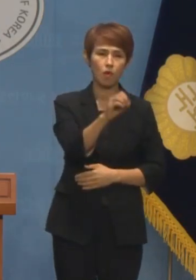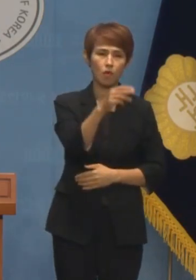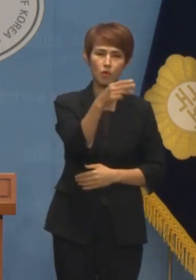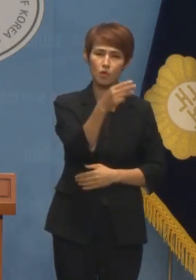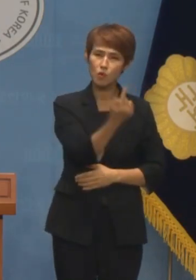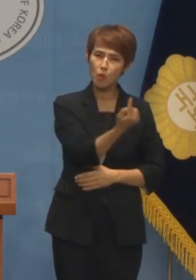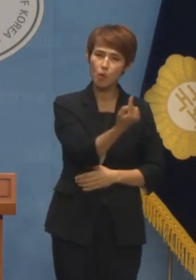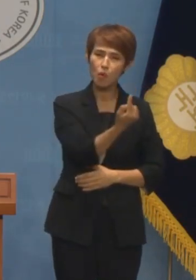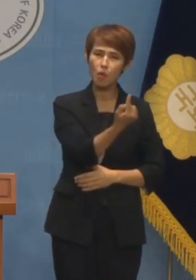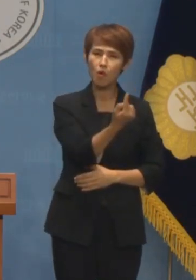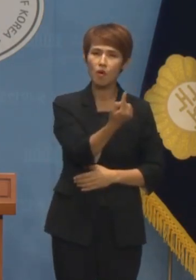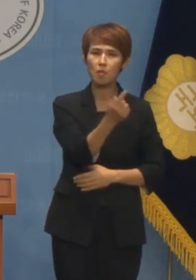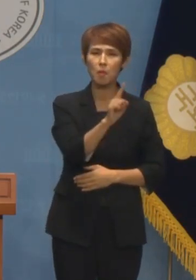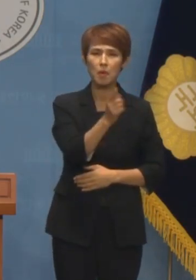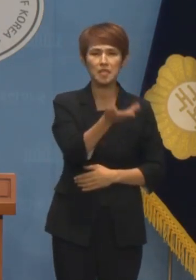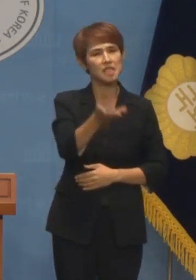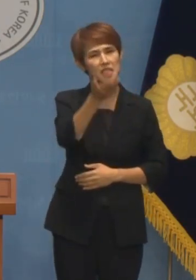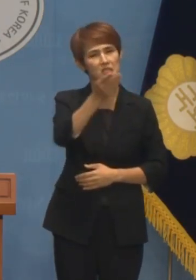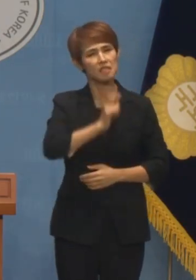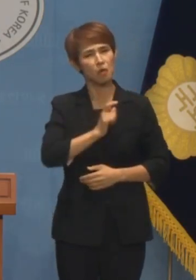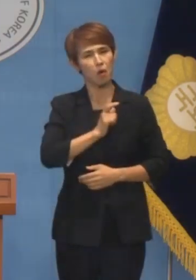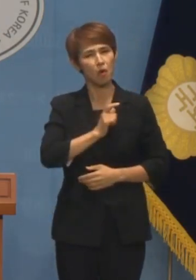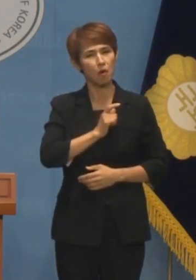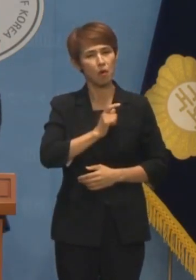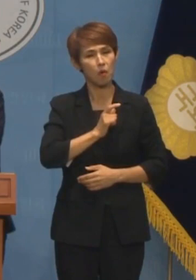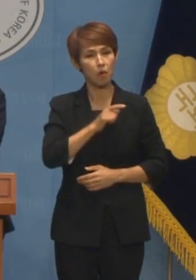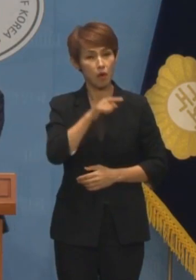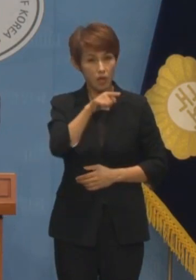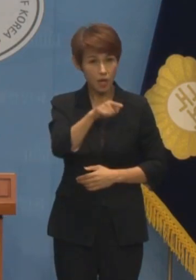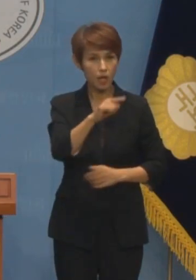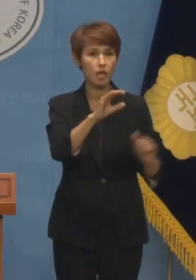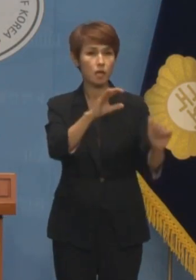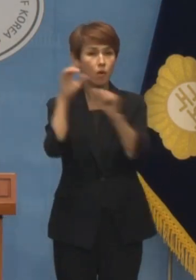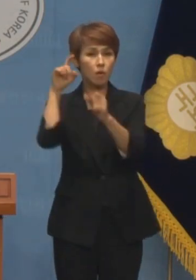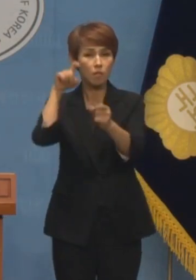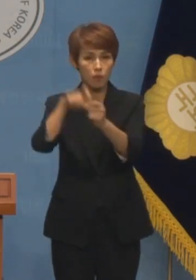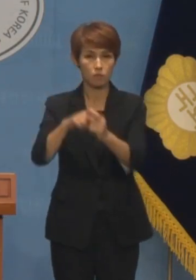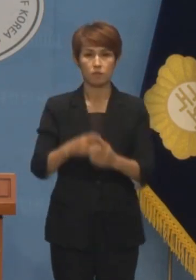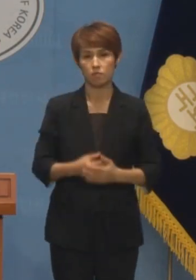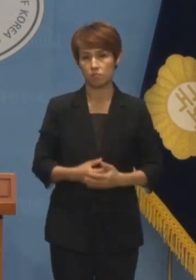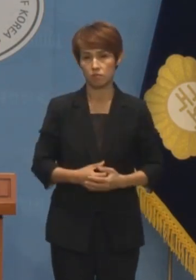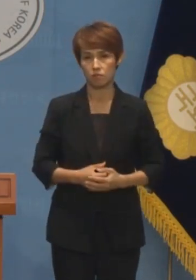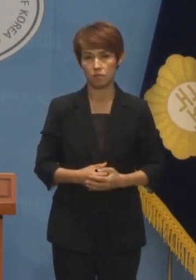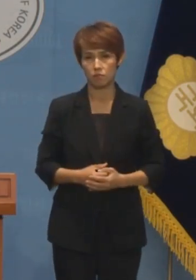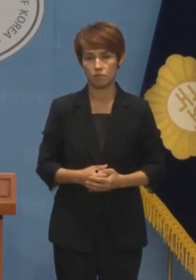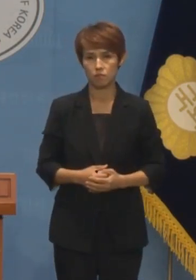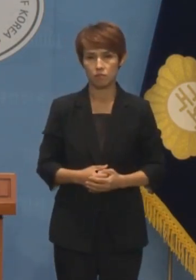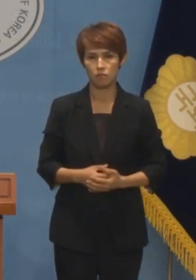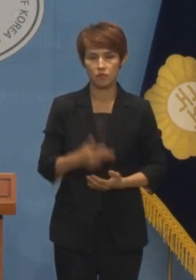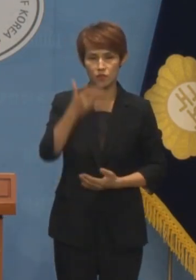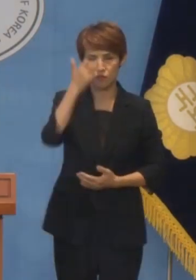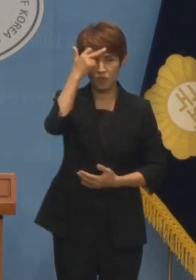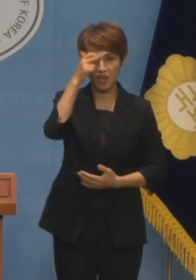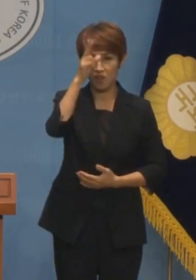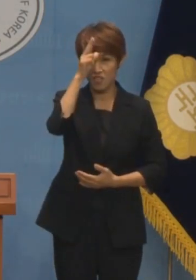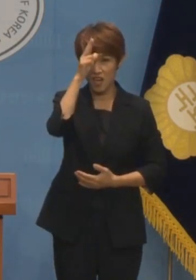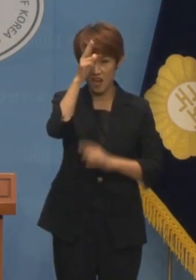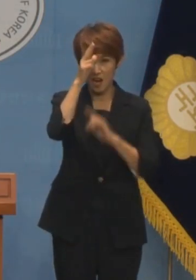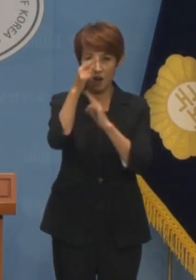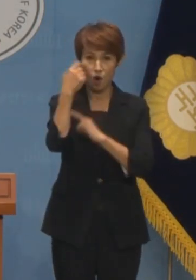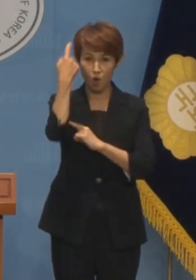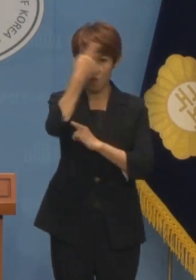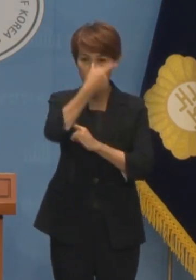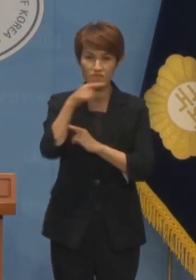무슨 승진 무슨 의혹 이거에 이용하려 했다는 거. 소위 말해서 최동식 경찰관이